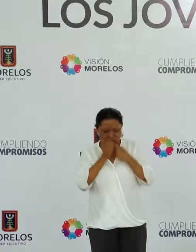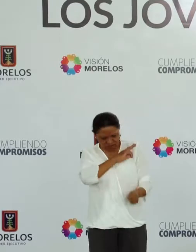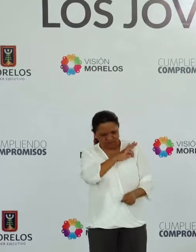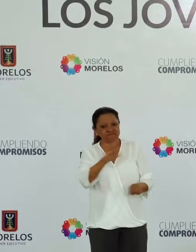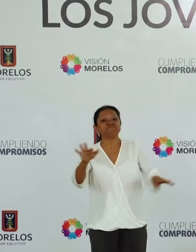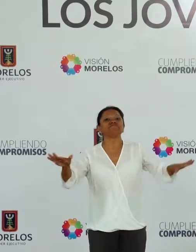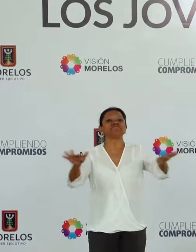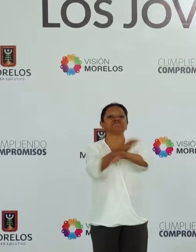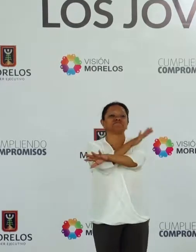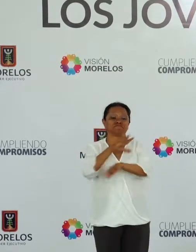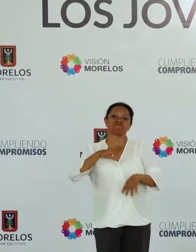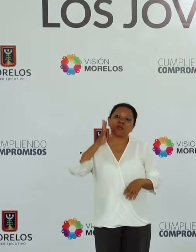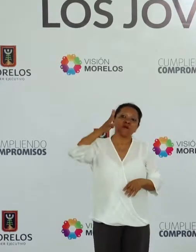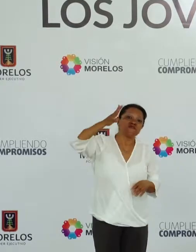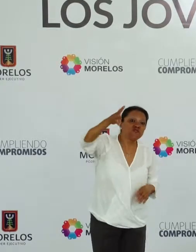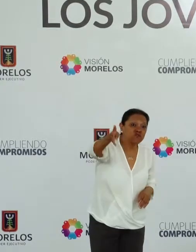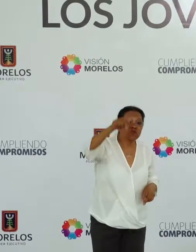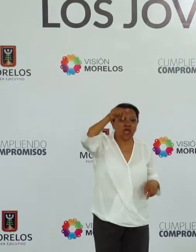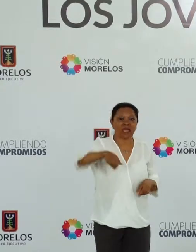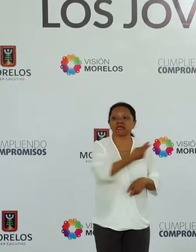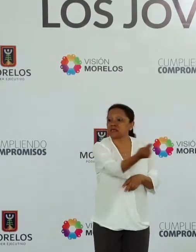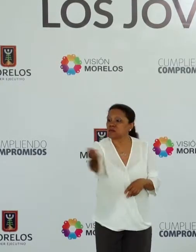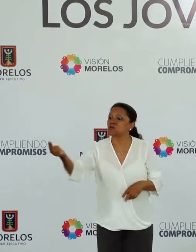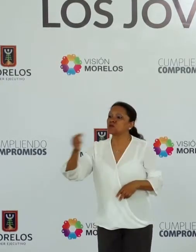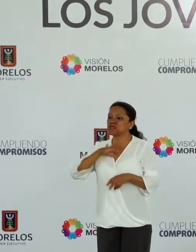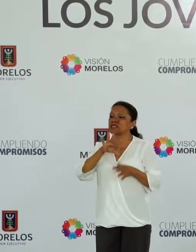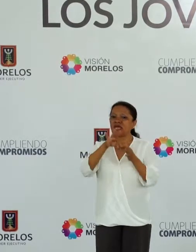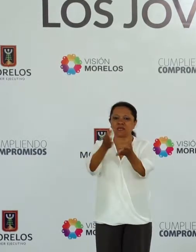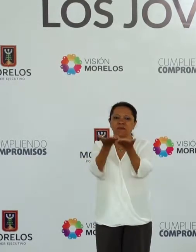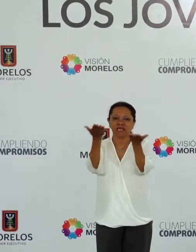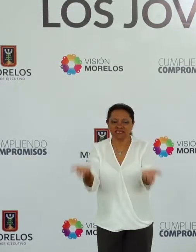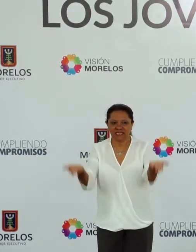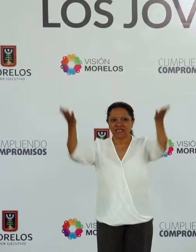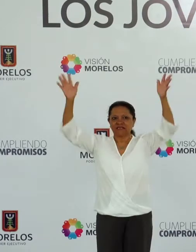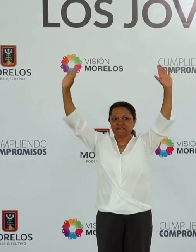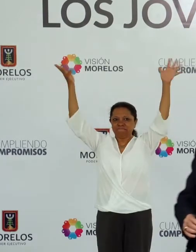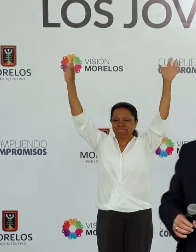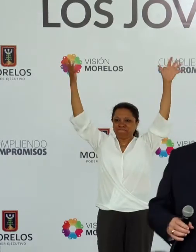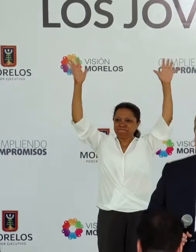Hay futuro y aquí están ustedes. Hay presente. Gracias.